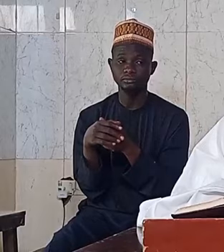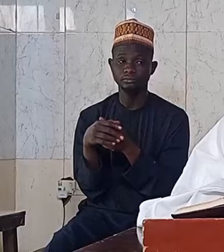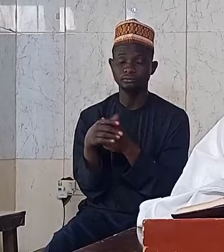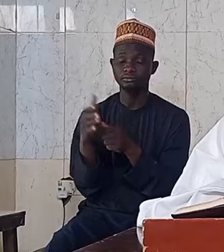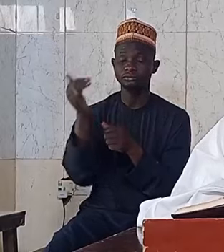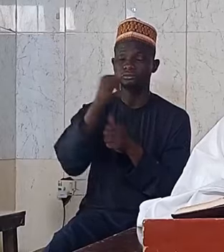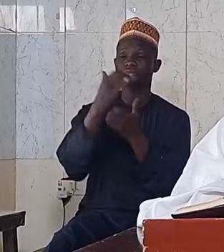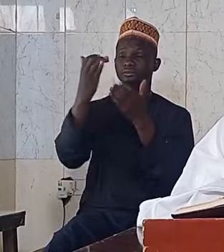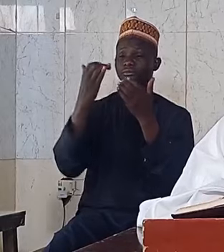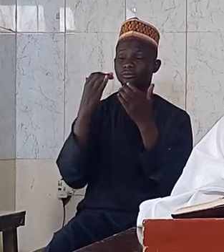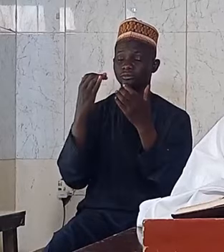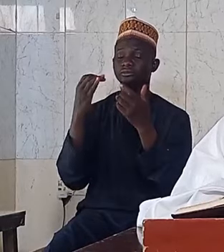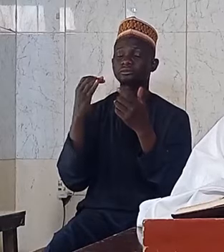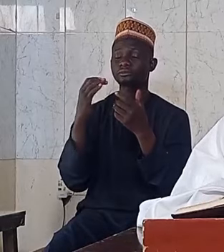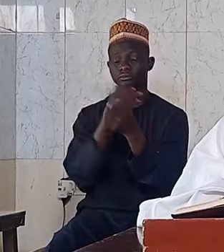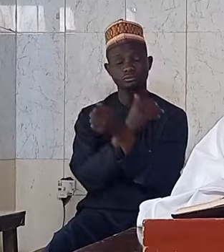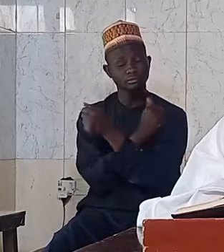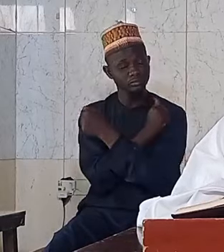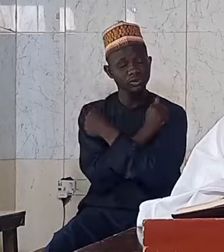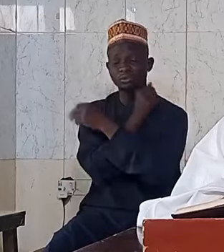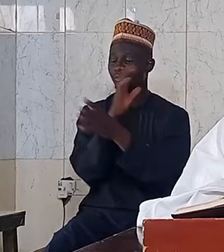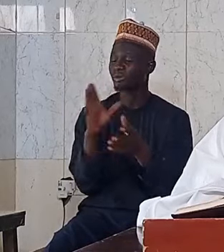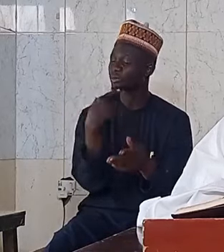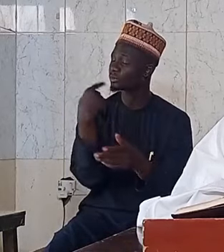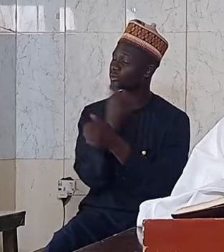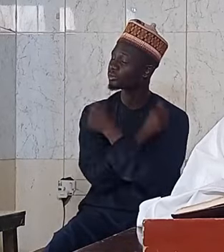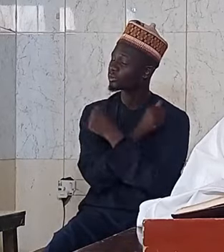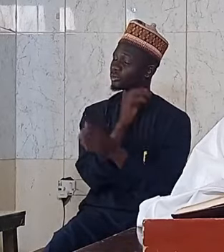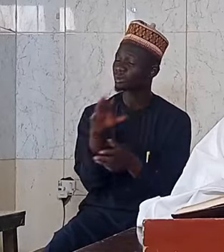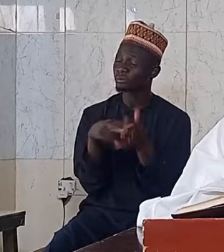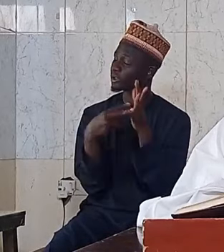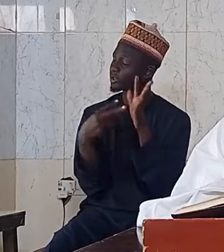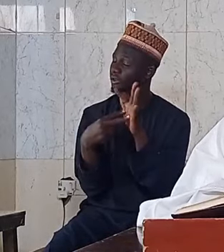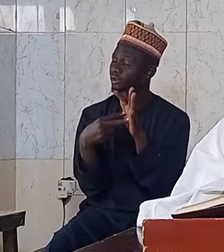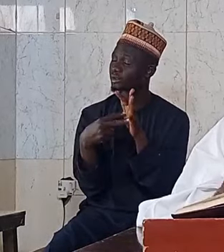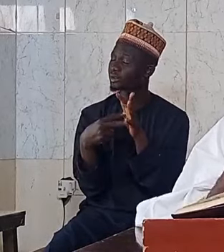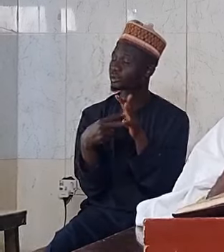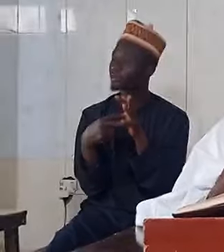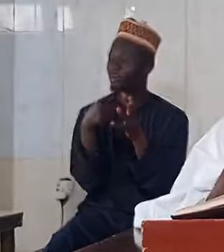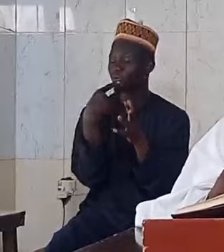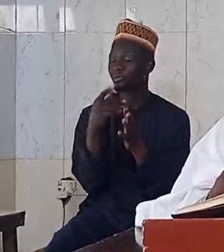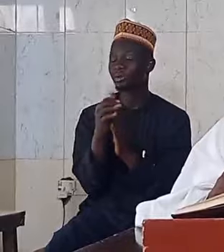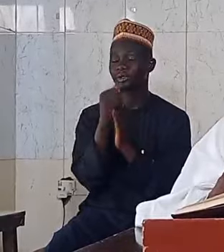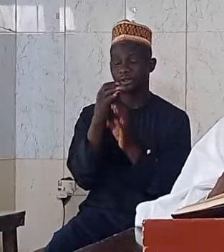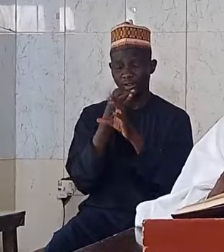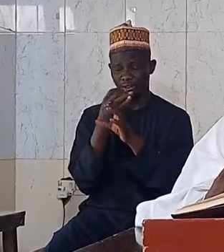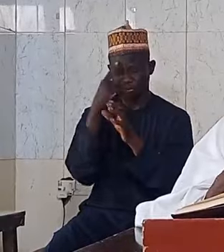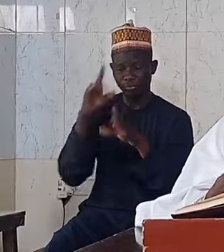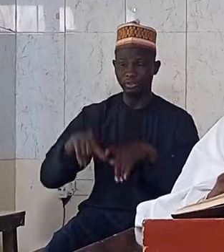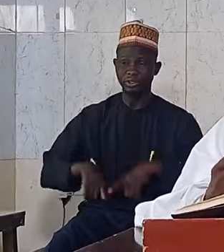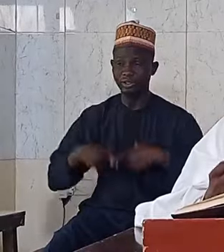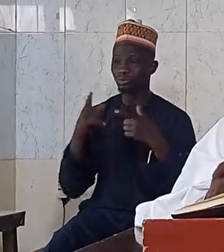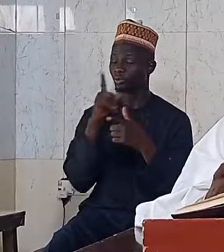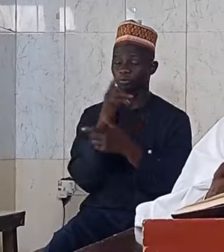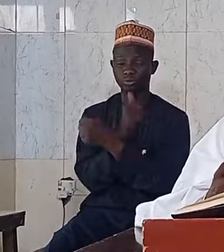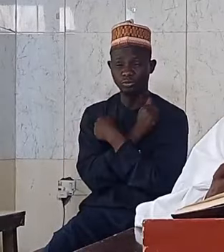suna son wali in an ce wali ana nufin majibinci abin